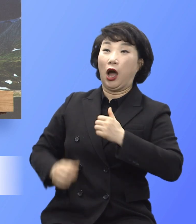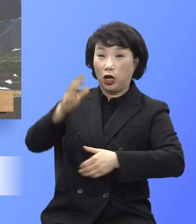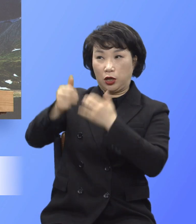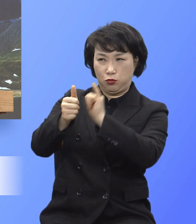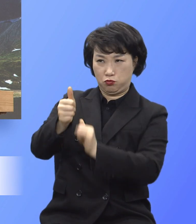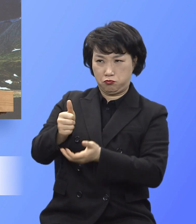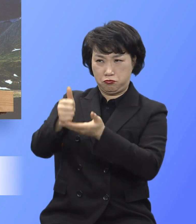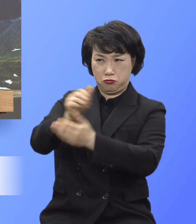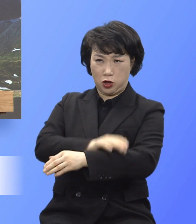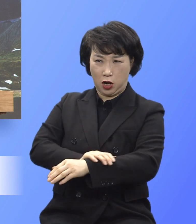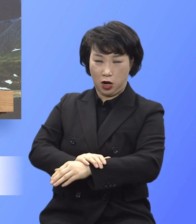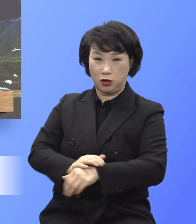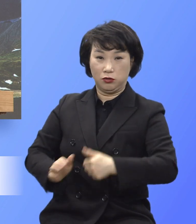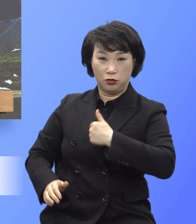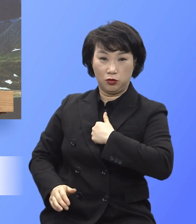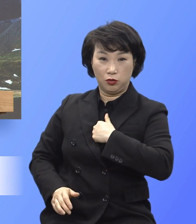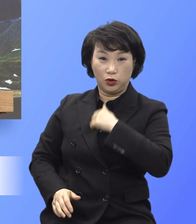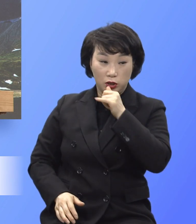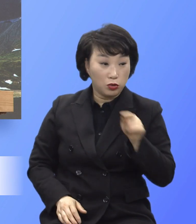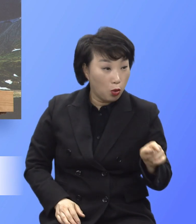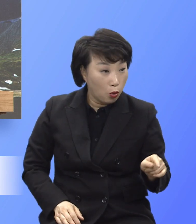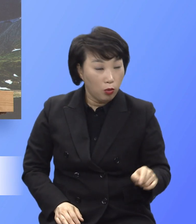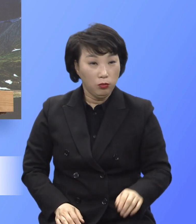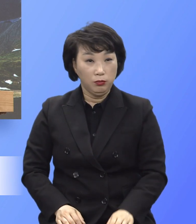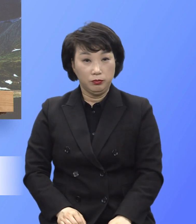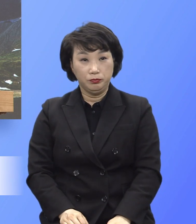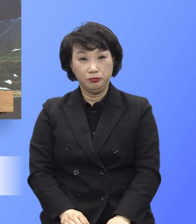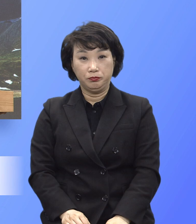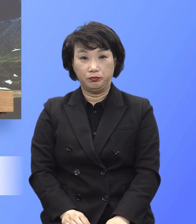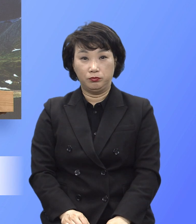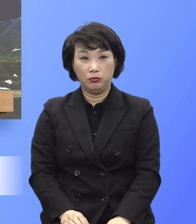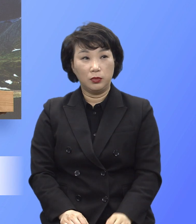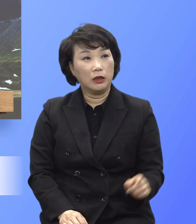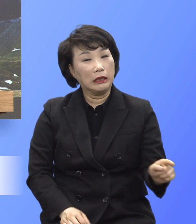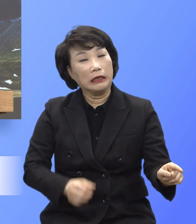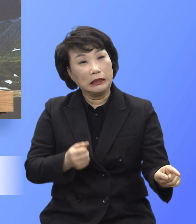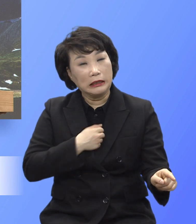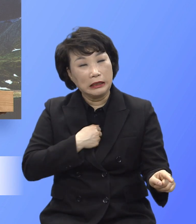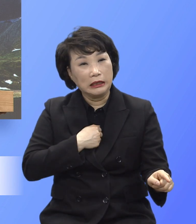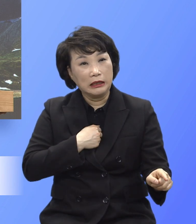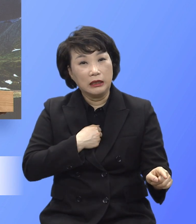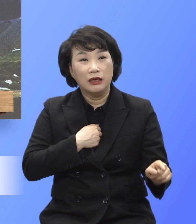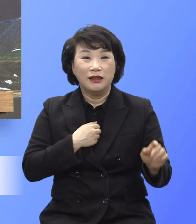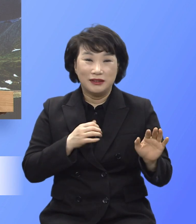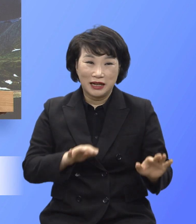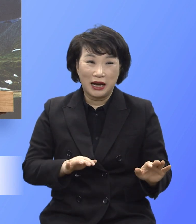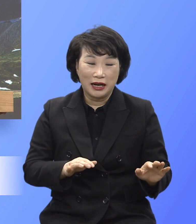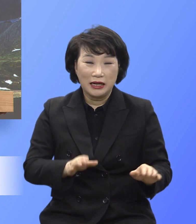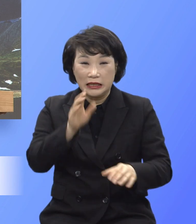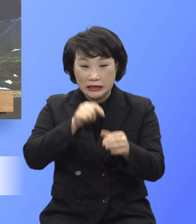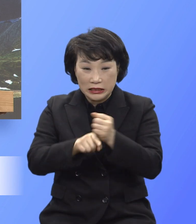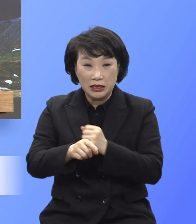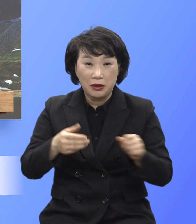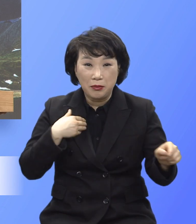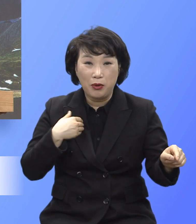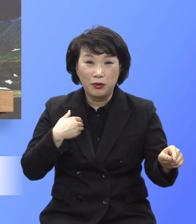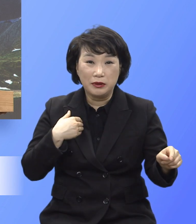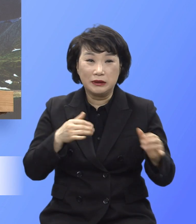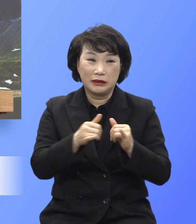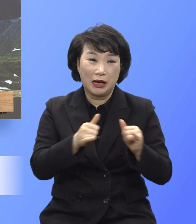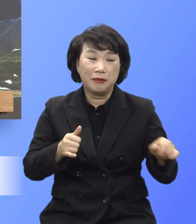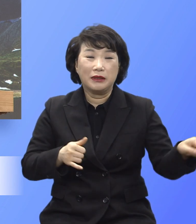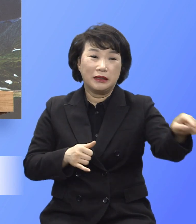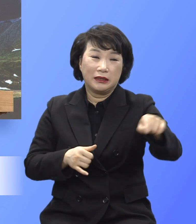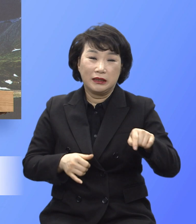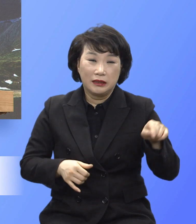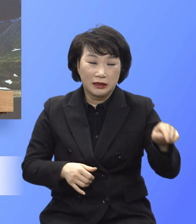잘 섬긴다라고 이렇게 생각하고 있으니 얼마나 이 사람들이 진리를 모르는